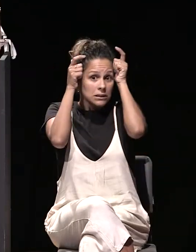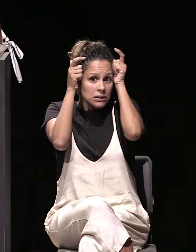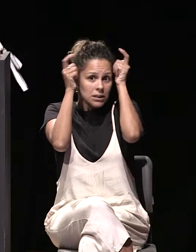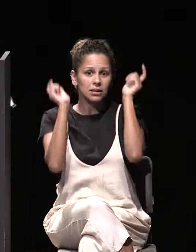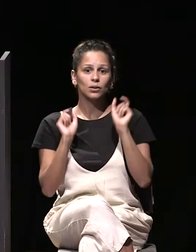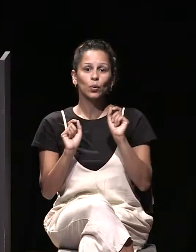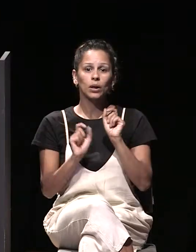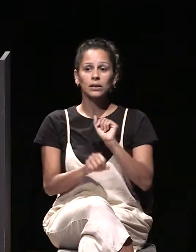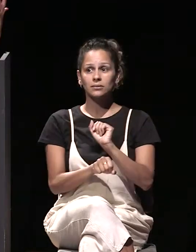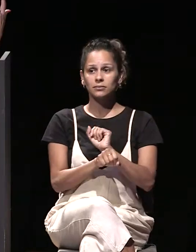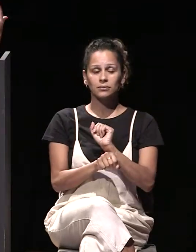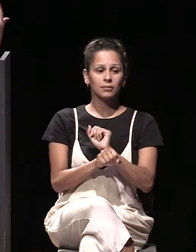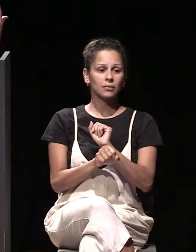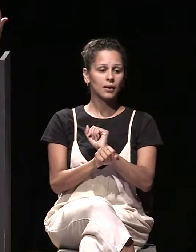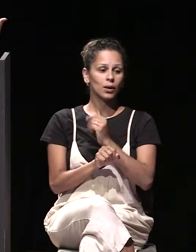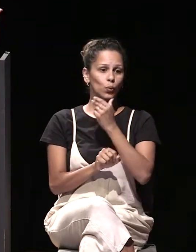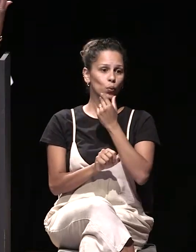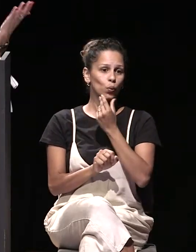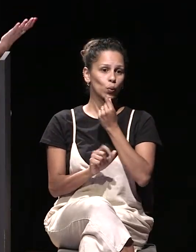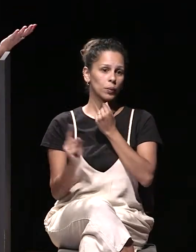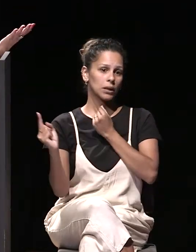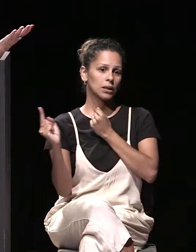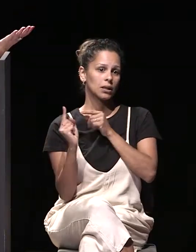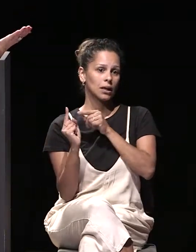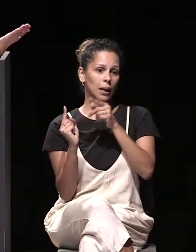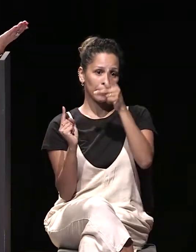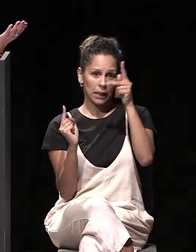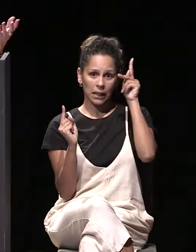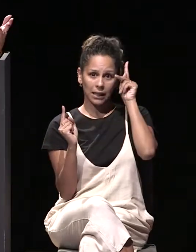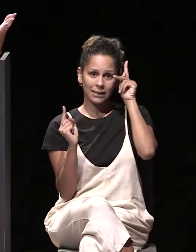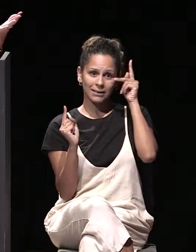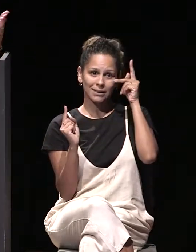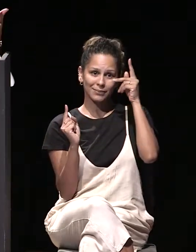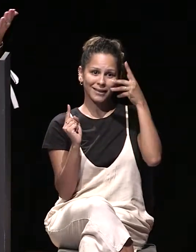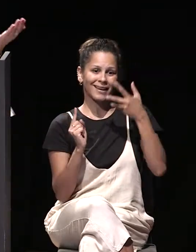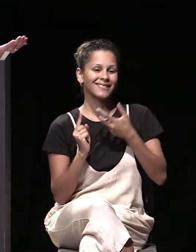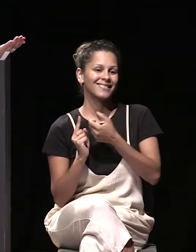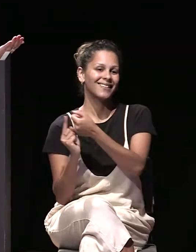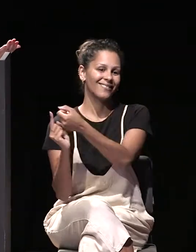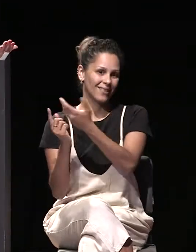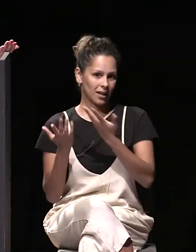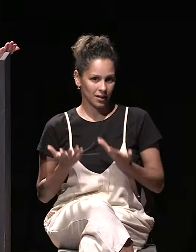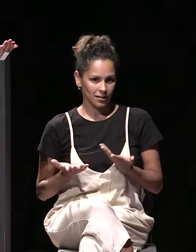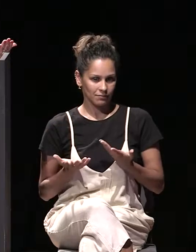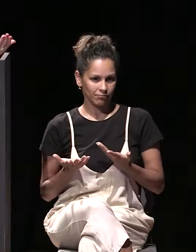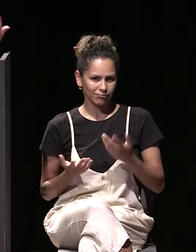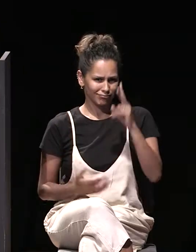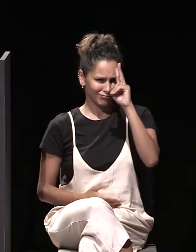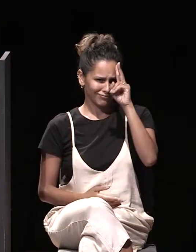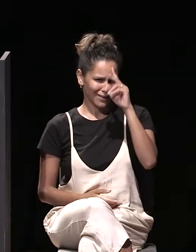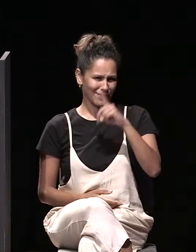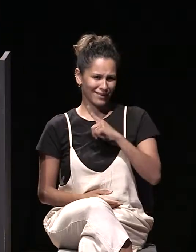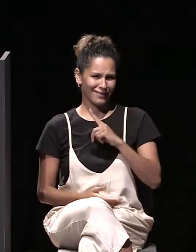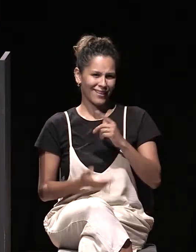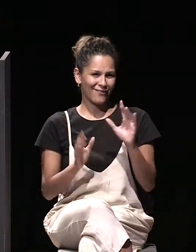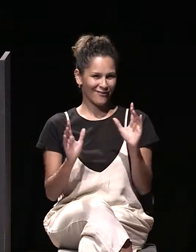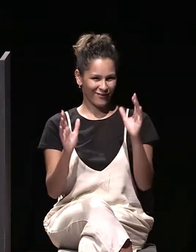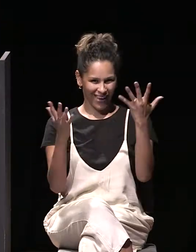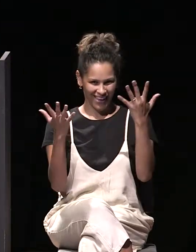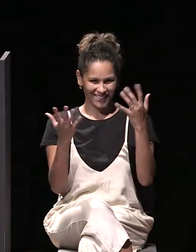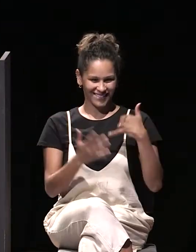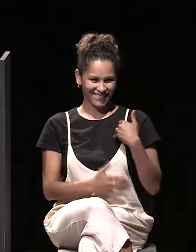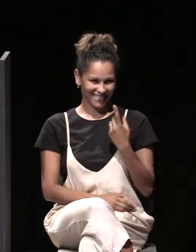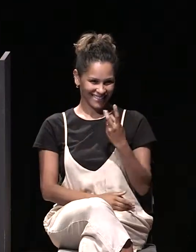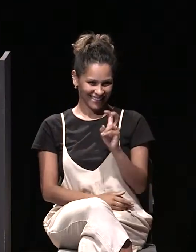príncipe para buscá-la. Lembrem vocês os bailes de debutantes. O que são os bailes debutantes? Que